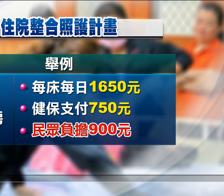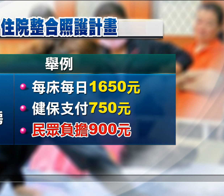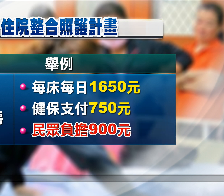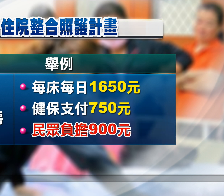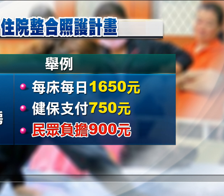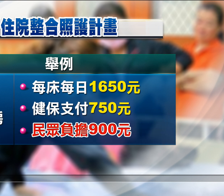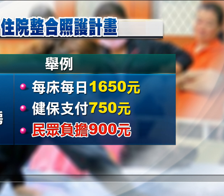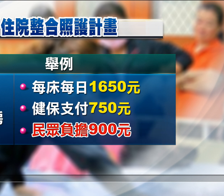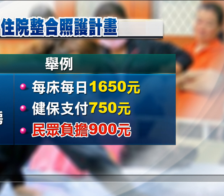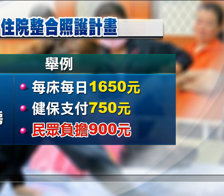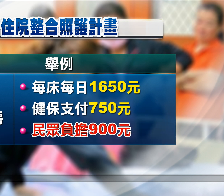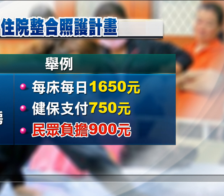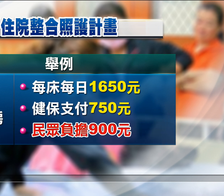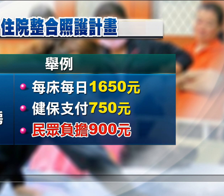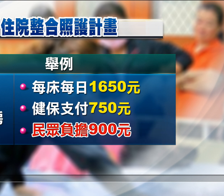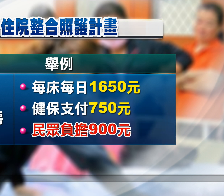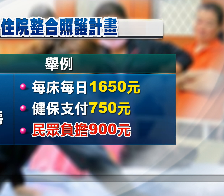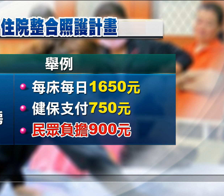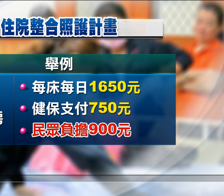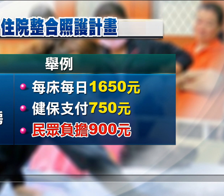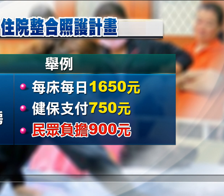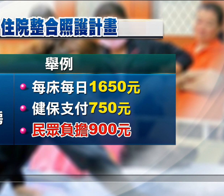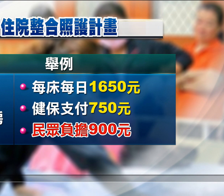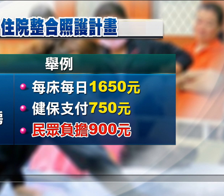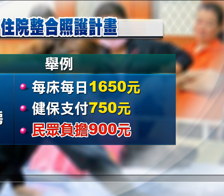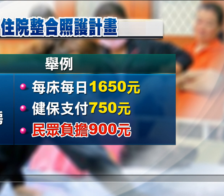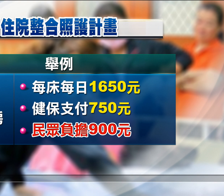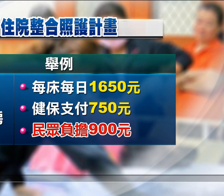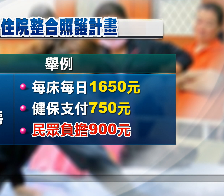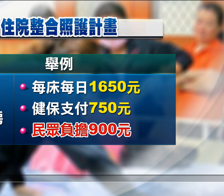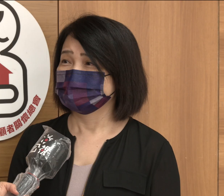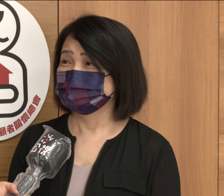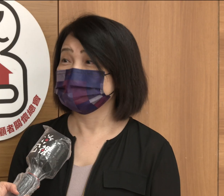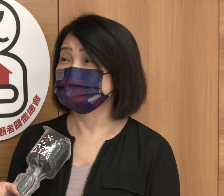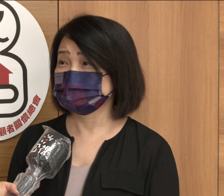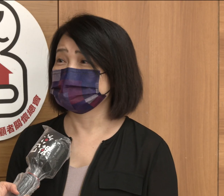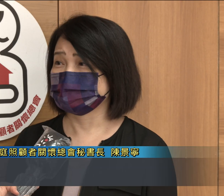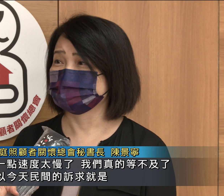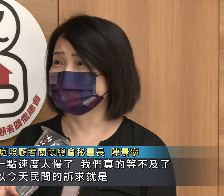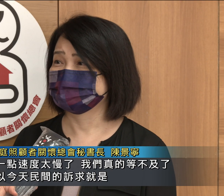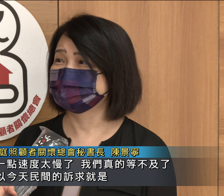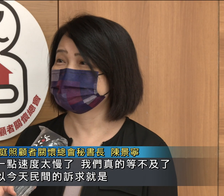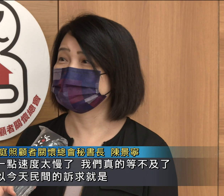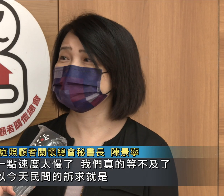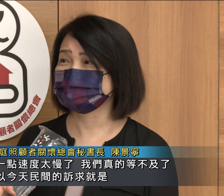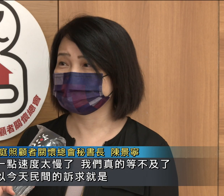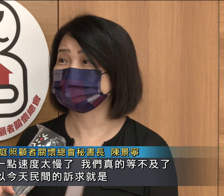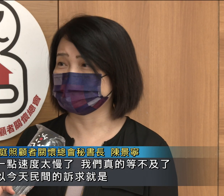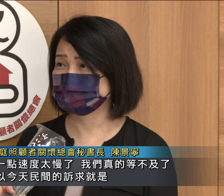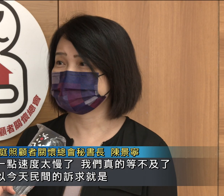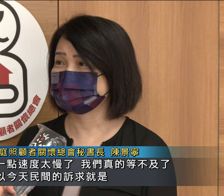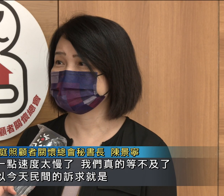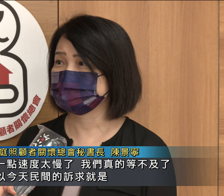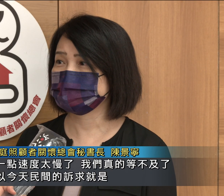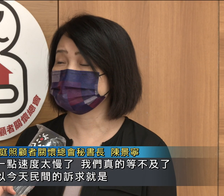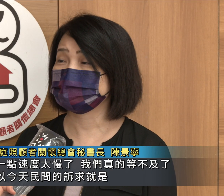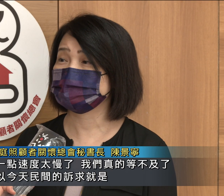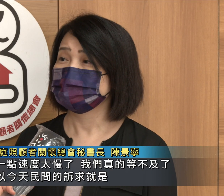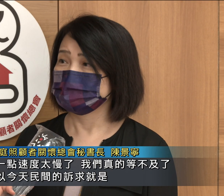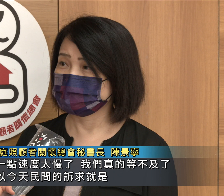担900元，大幅减轻病患及家属经济负担。 有一点速度太慢了，我们真的等不及了。所以今天民间的